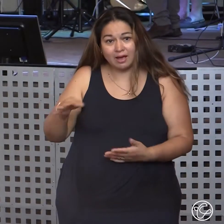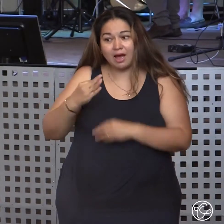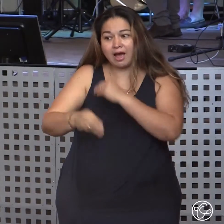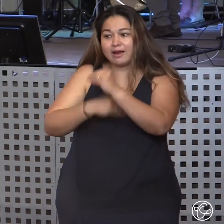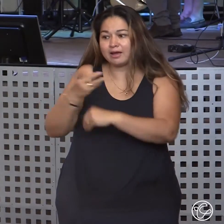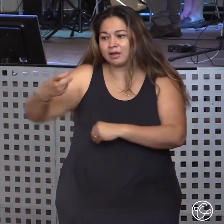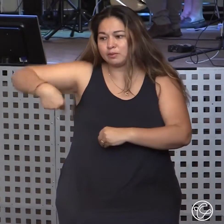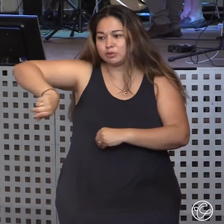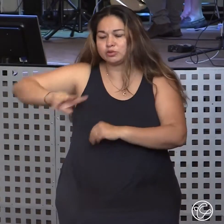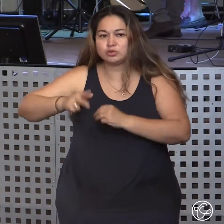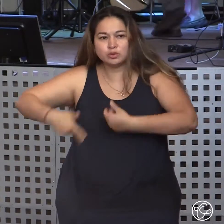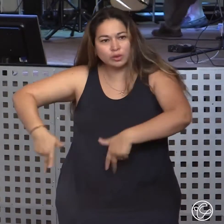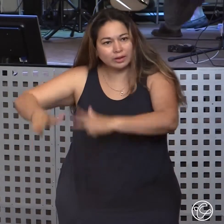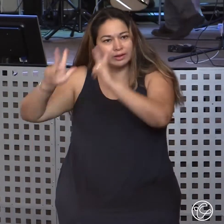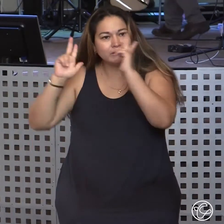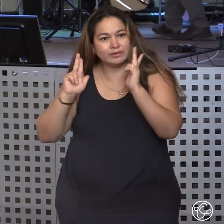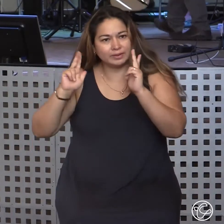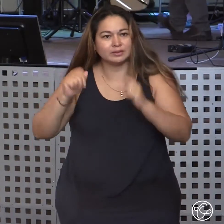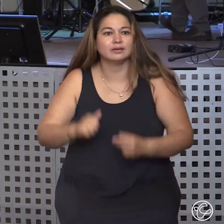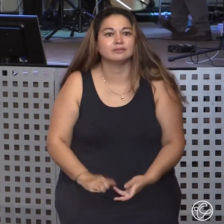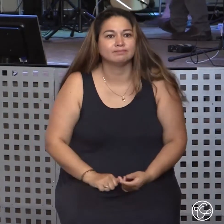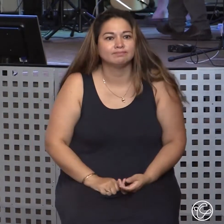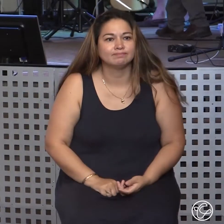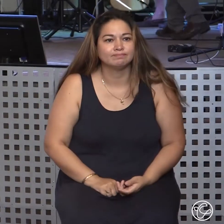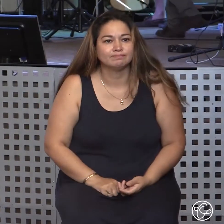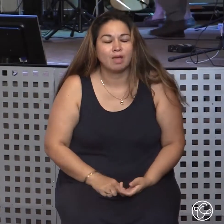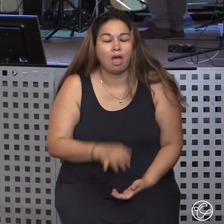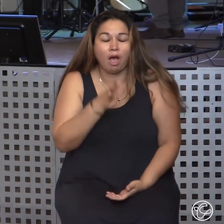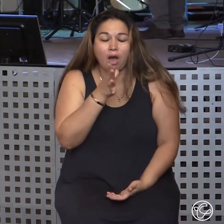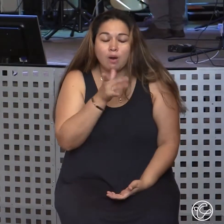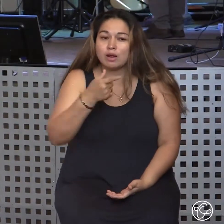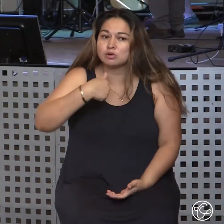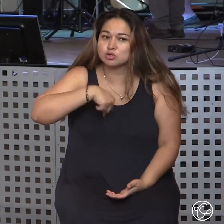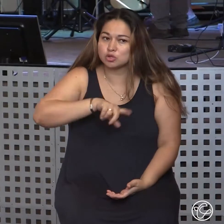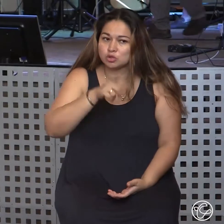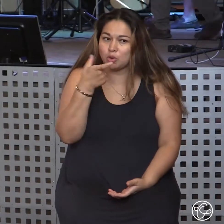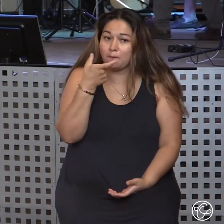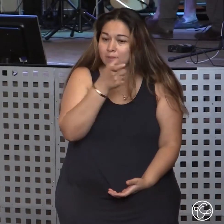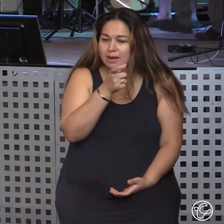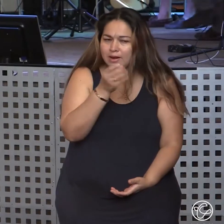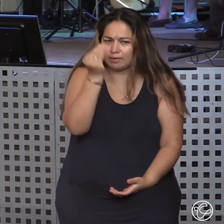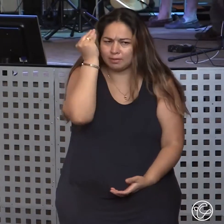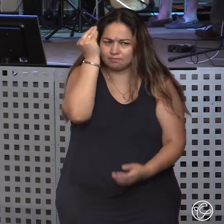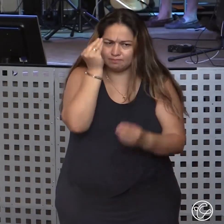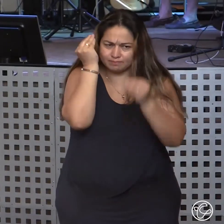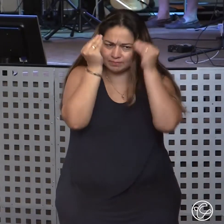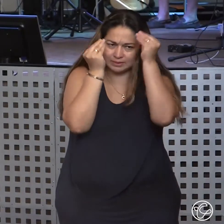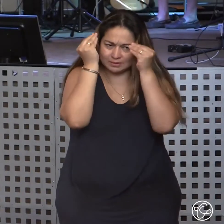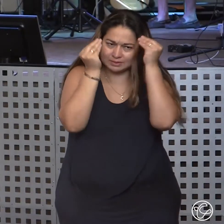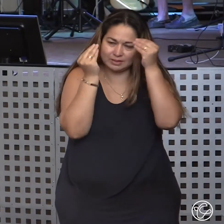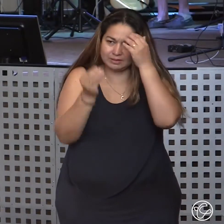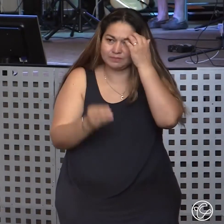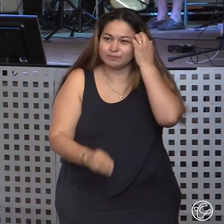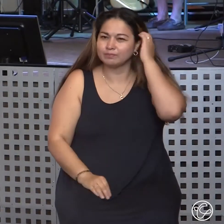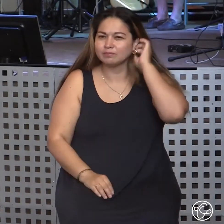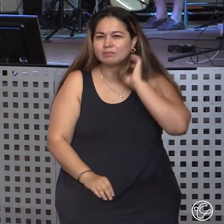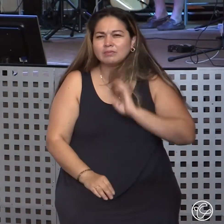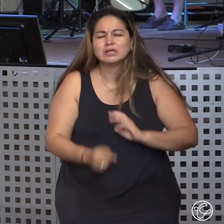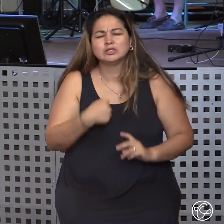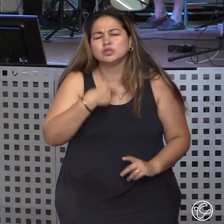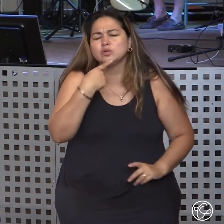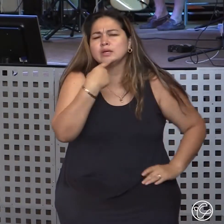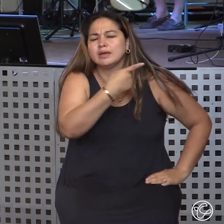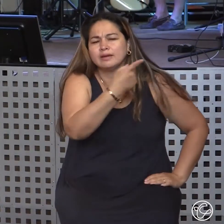Y quiero que pienses esa parte. Si yo os dijese, y conoceréis la